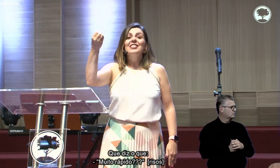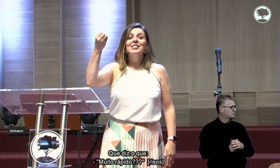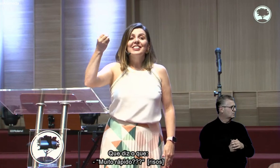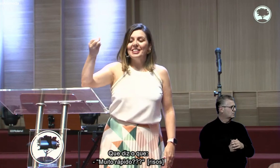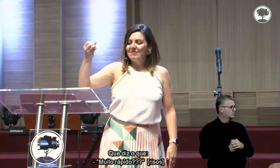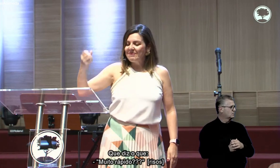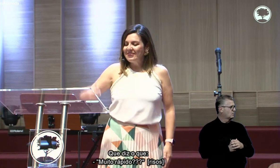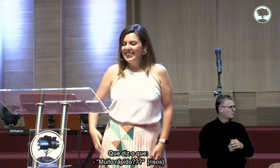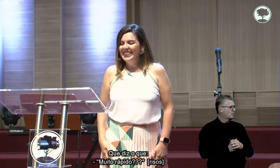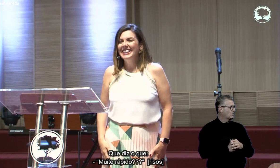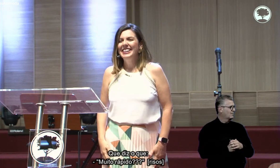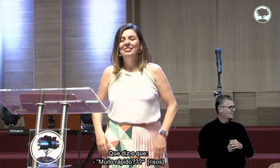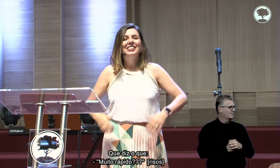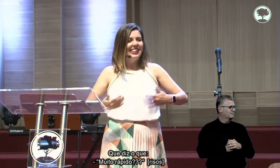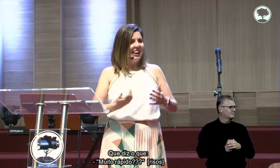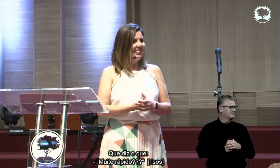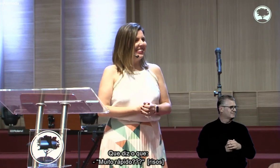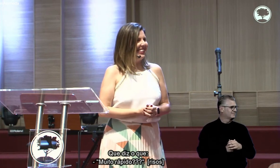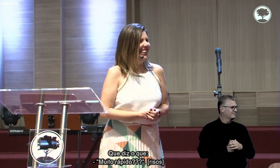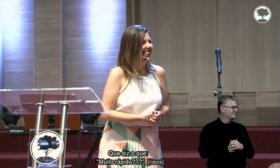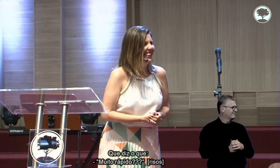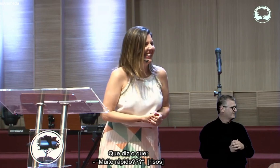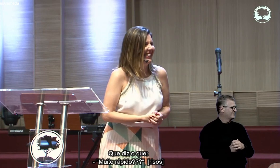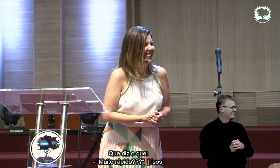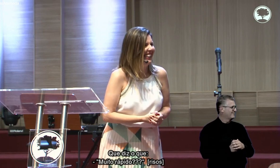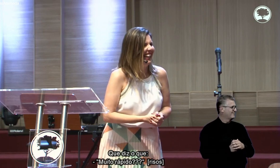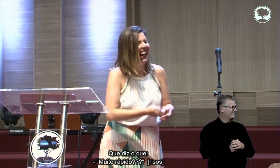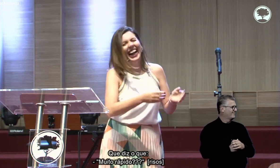Que diz o quê? Muito rápido?